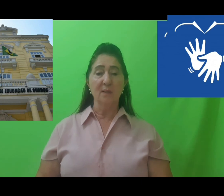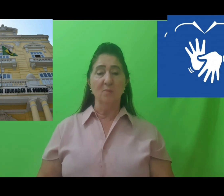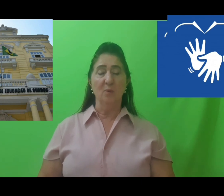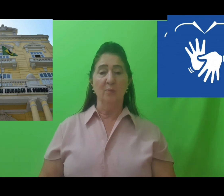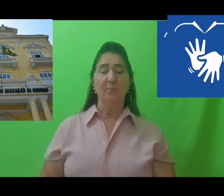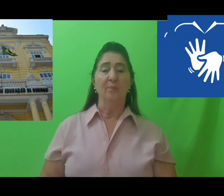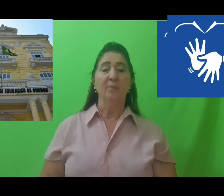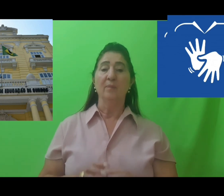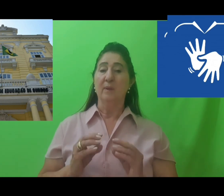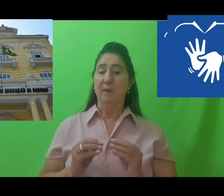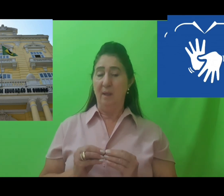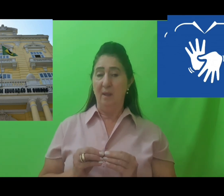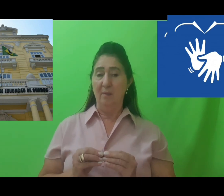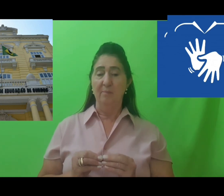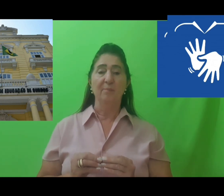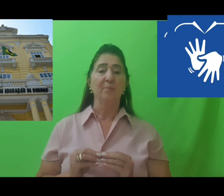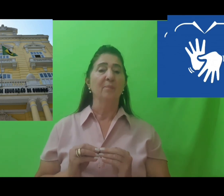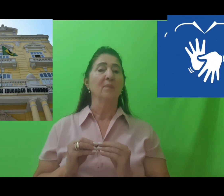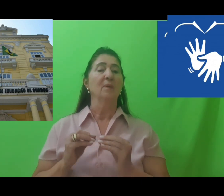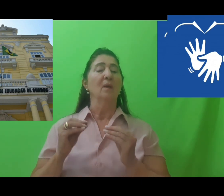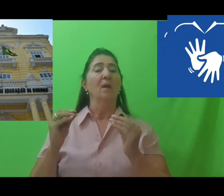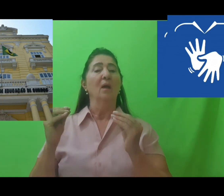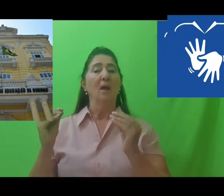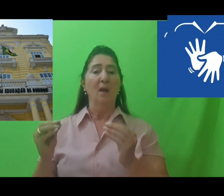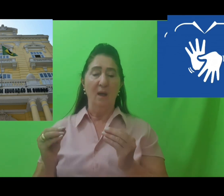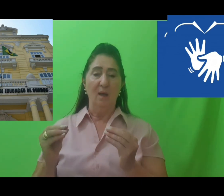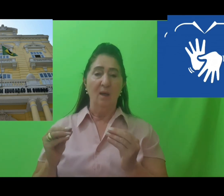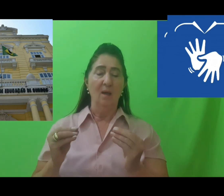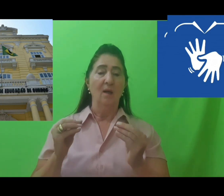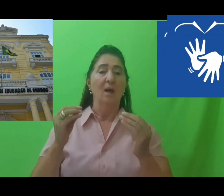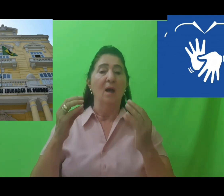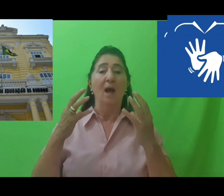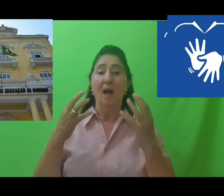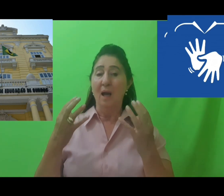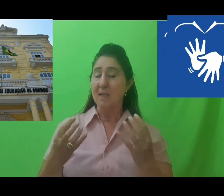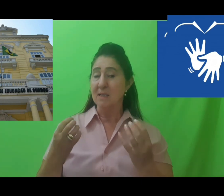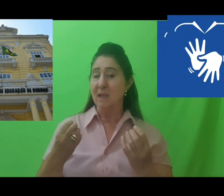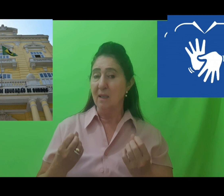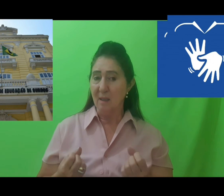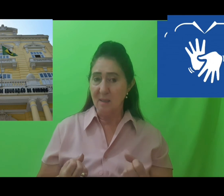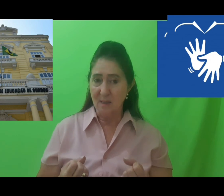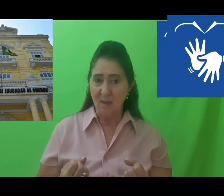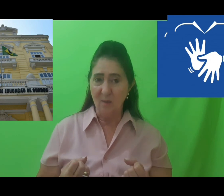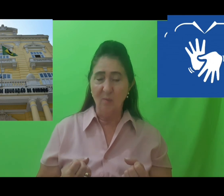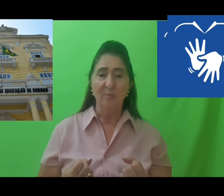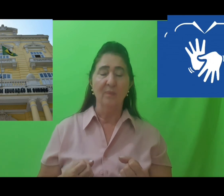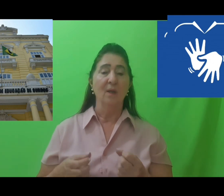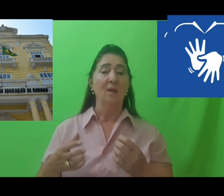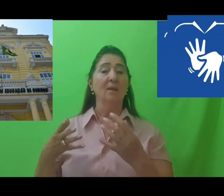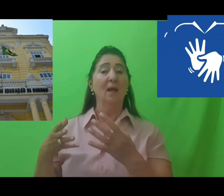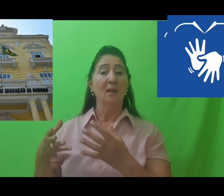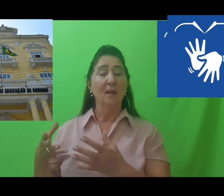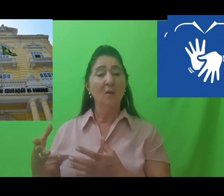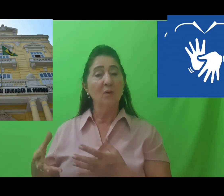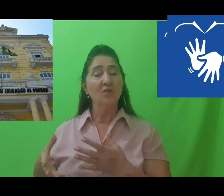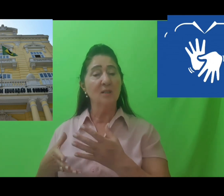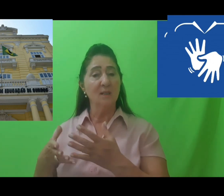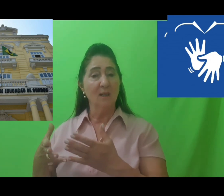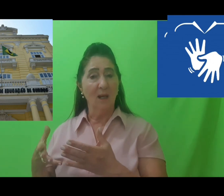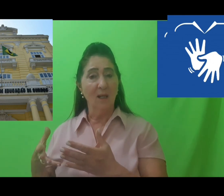bilinguismo, que é a aceitação da língua de sinais